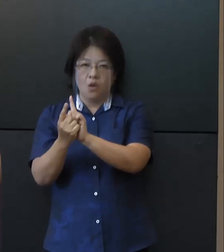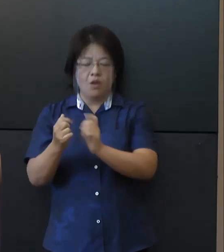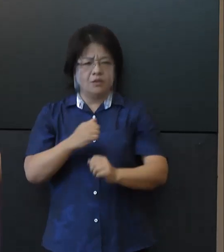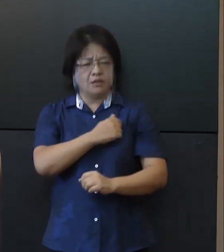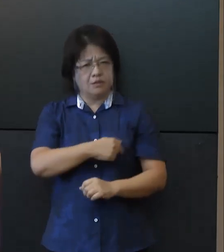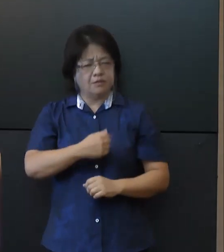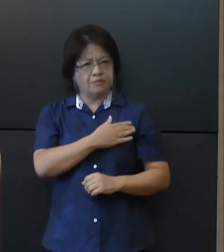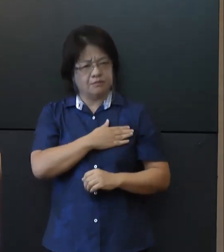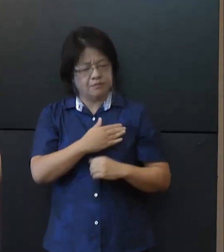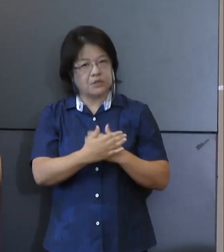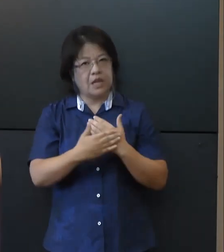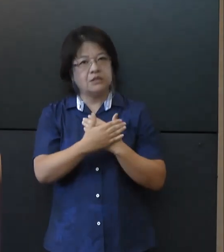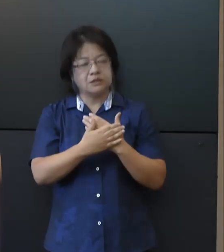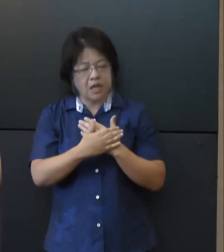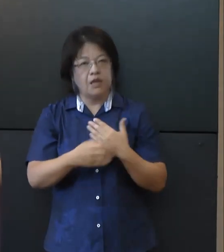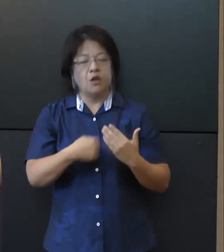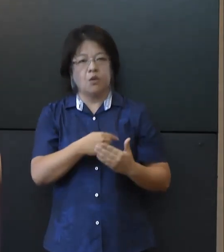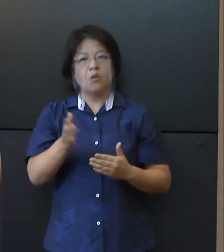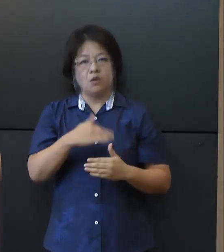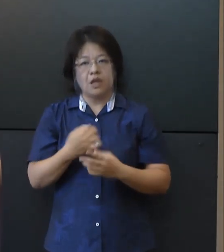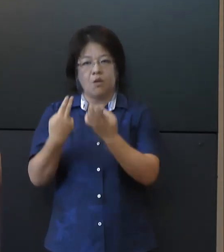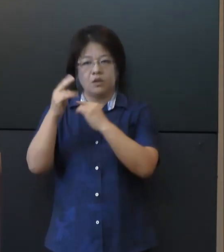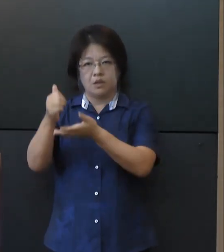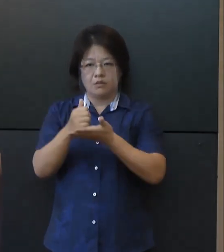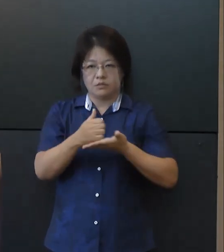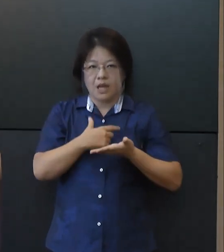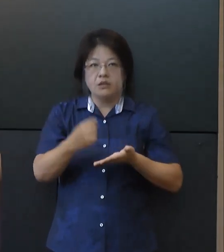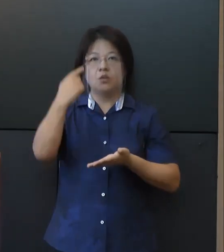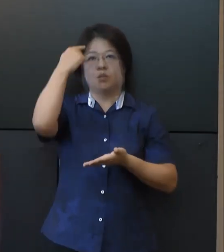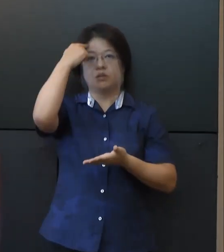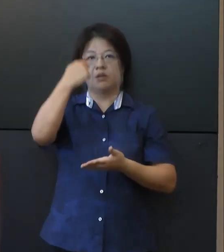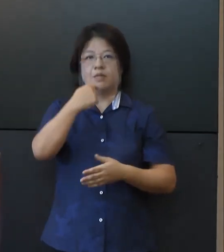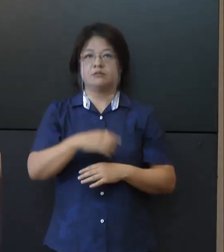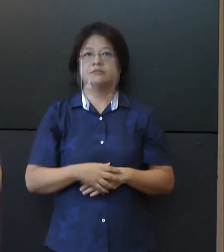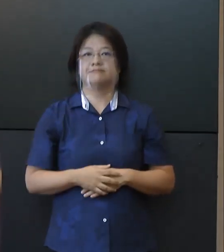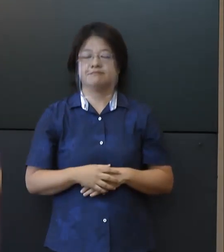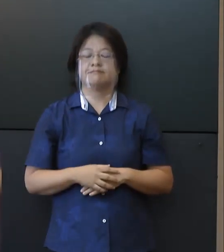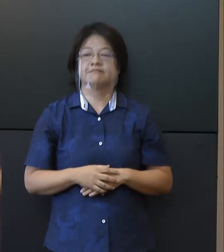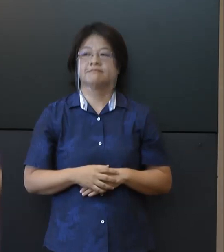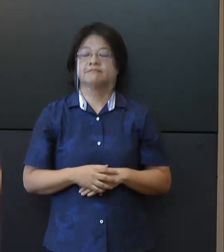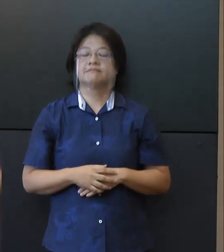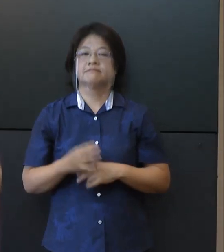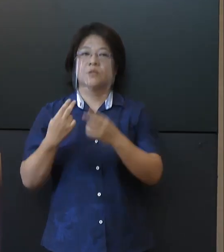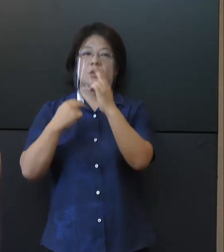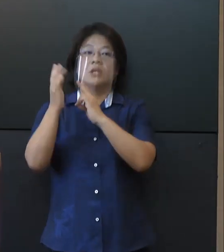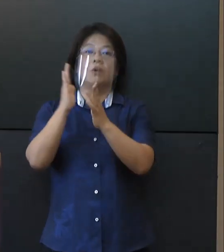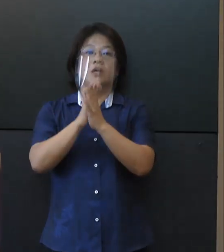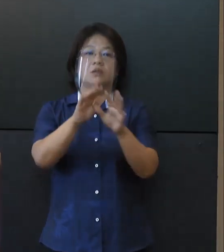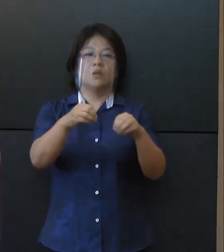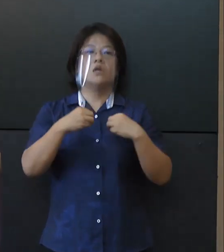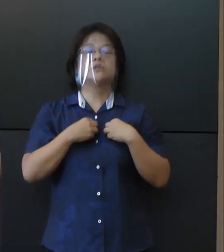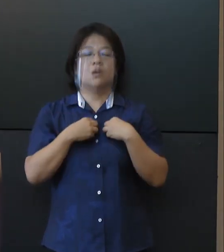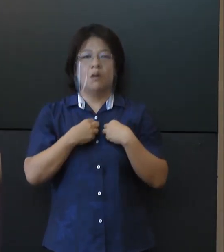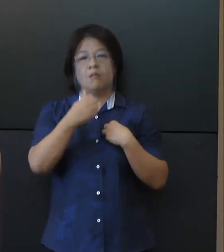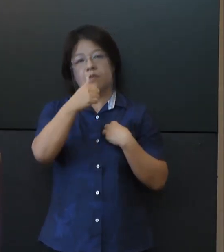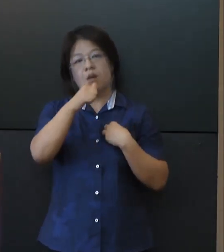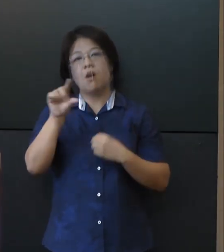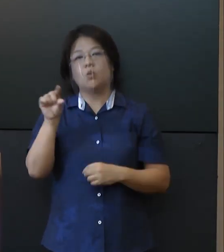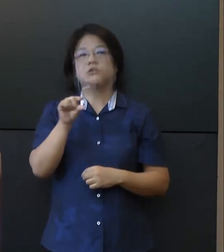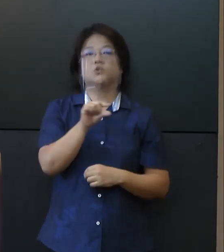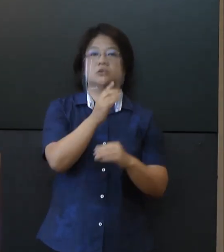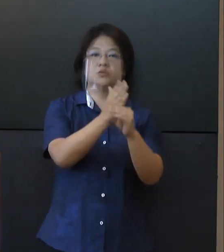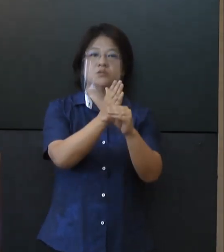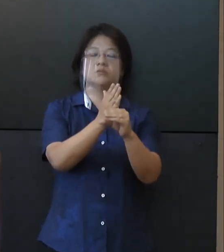心でお迎えすることをお約束いたします。 県内の感染は落ち着いた状況にあります